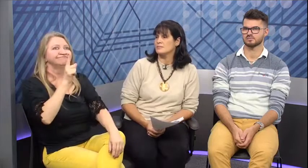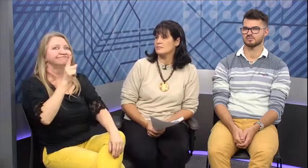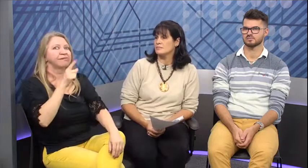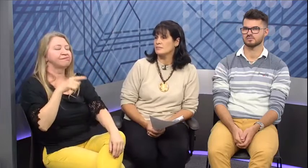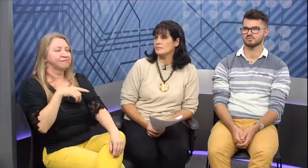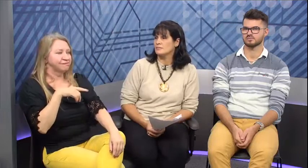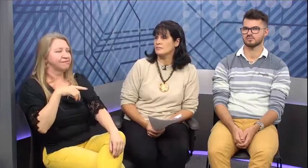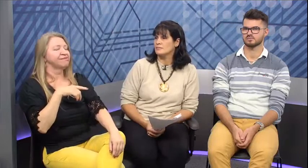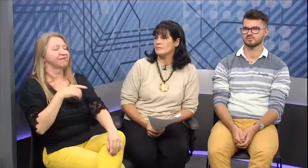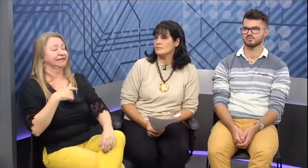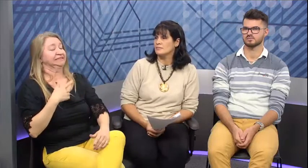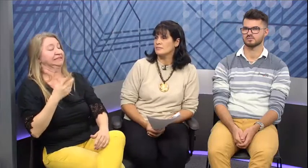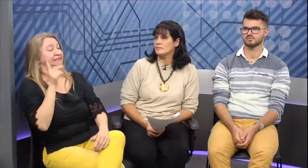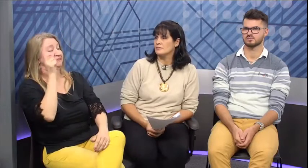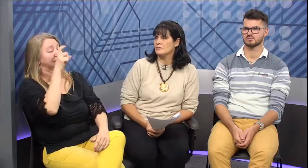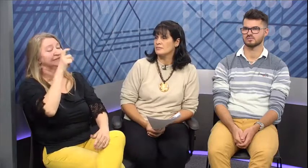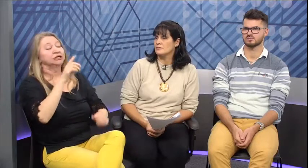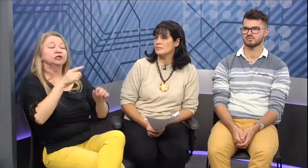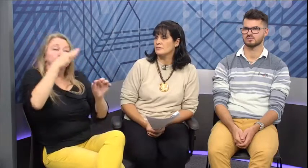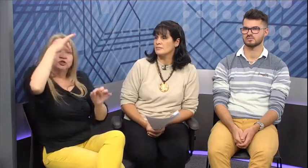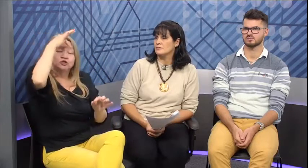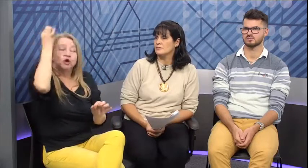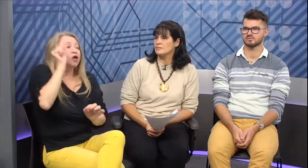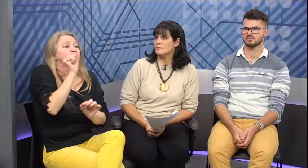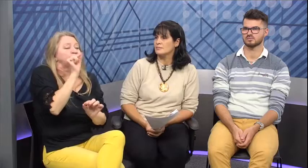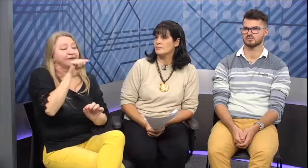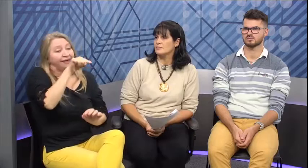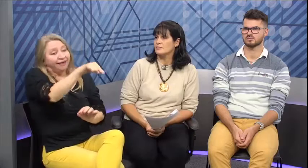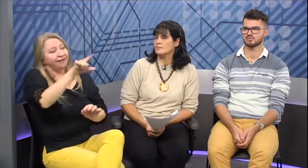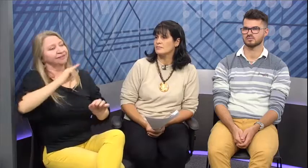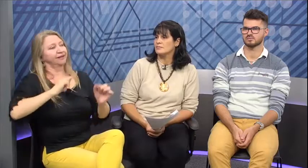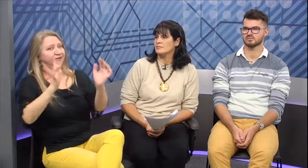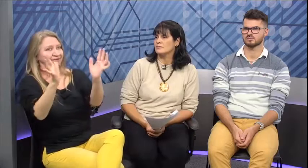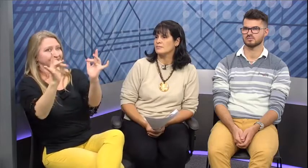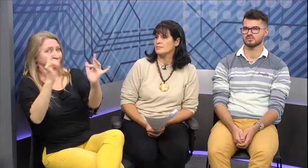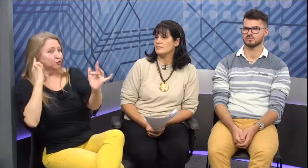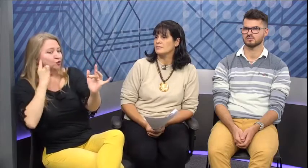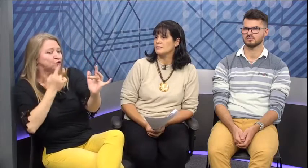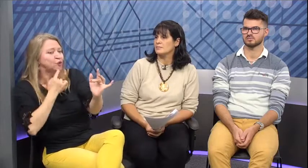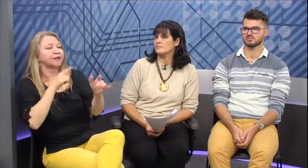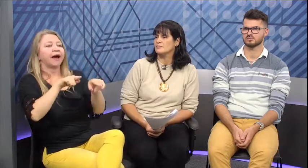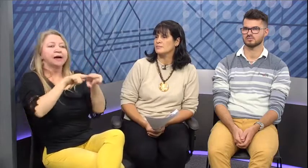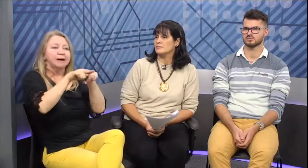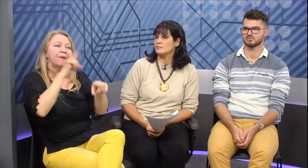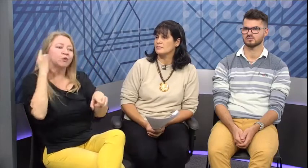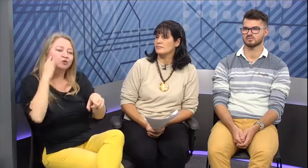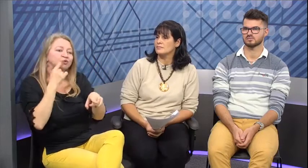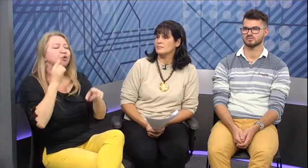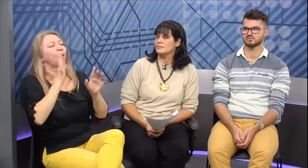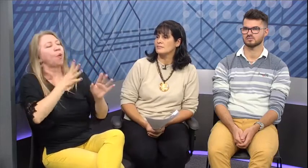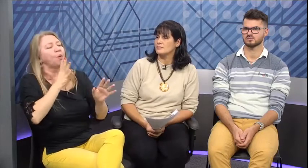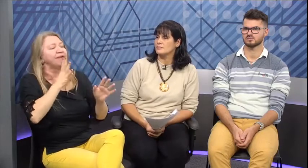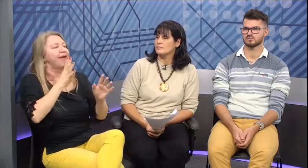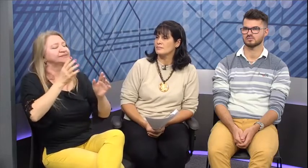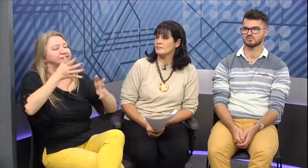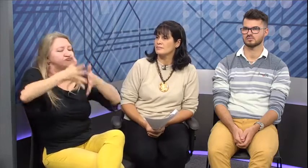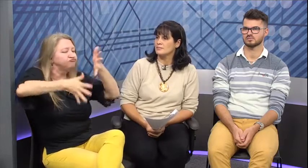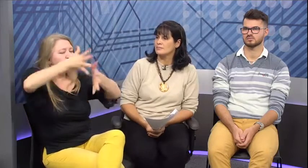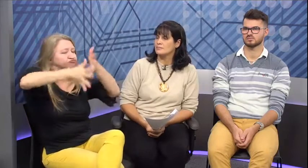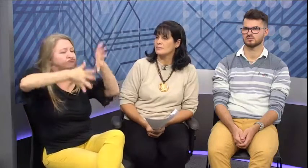tinha também às vezes não tinha o 3º grau, apenas 2º grau. Né? E o intérprete, porque tem uma namorada